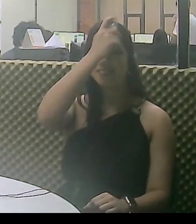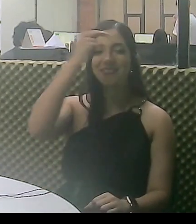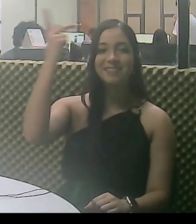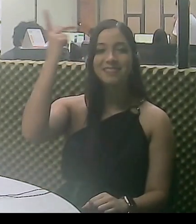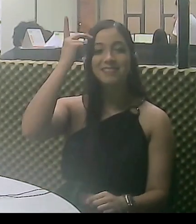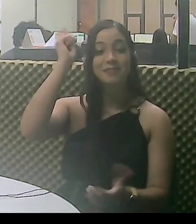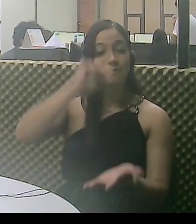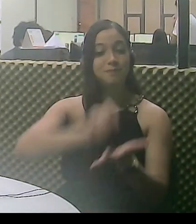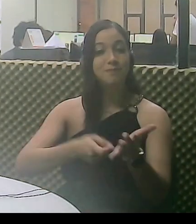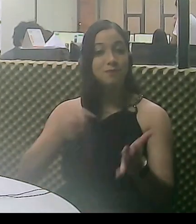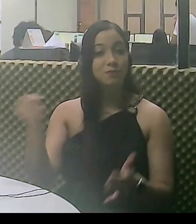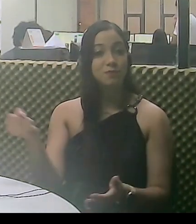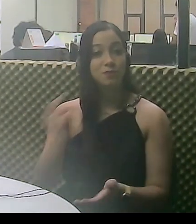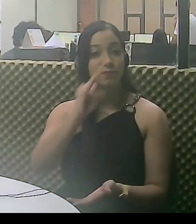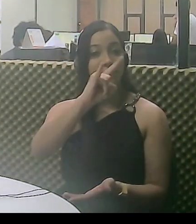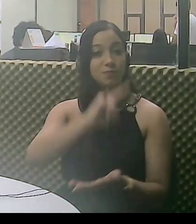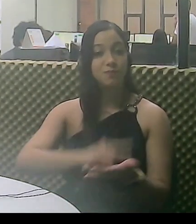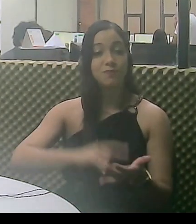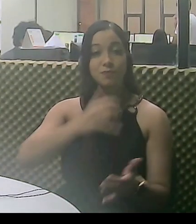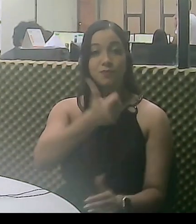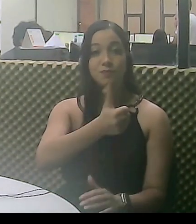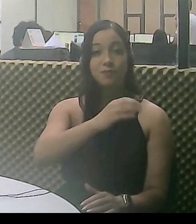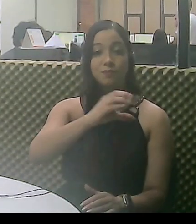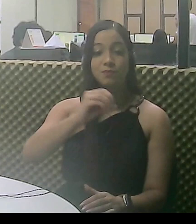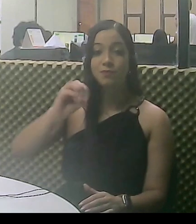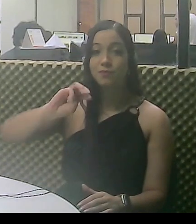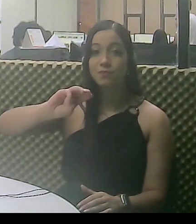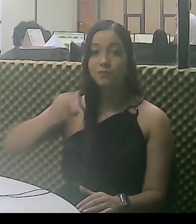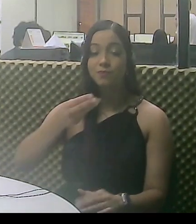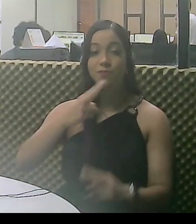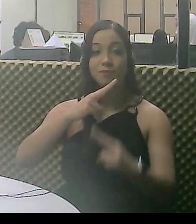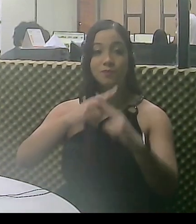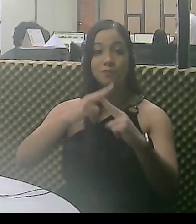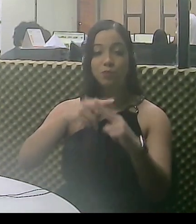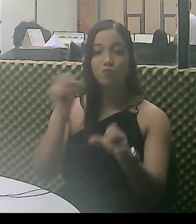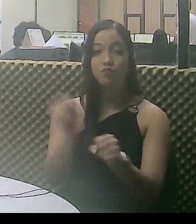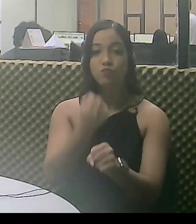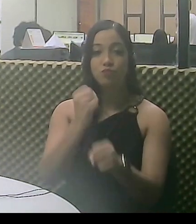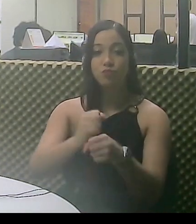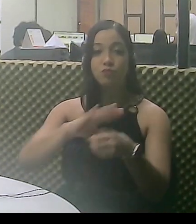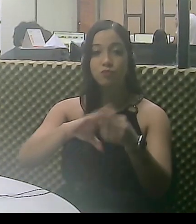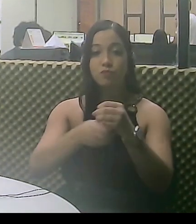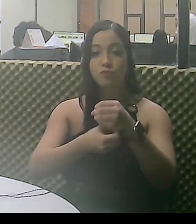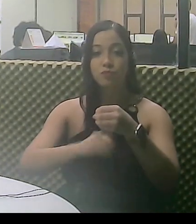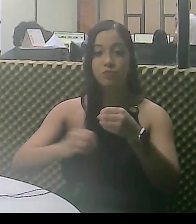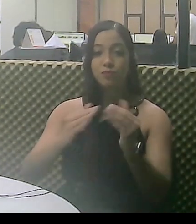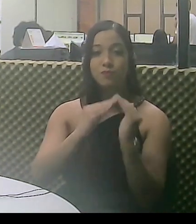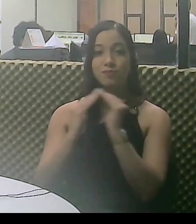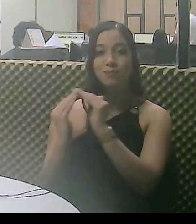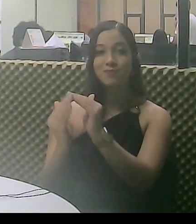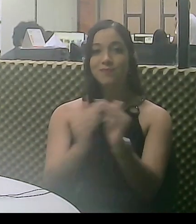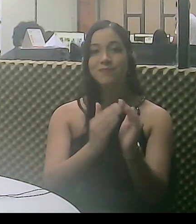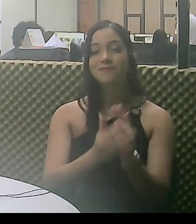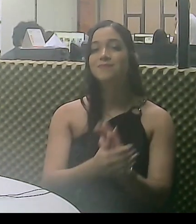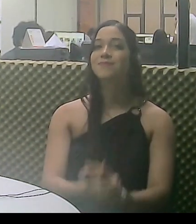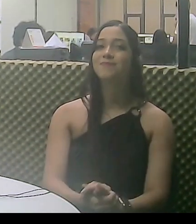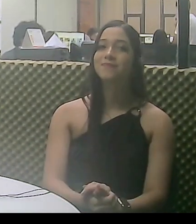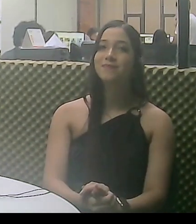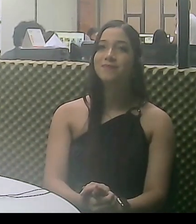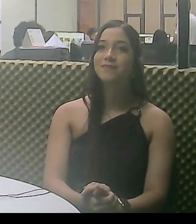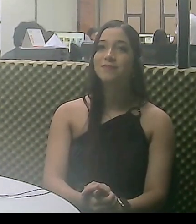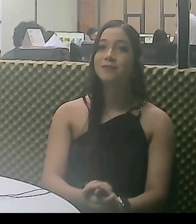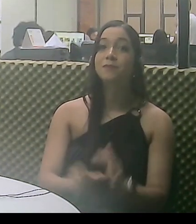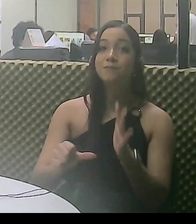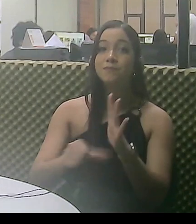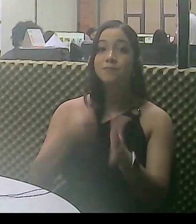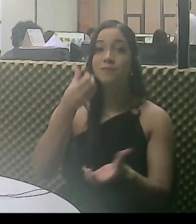Prefeitura assina novo contrato de 100 milhões junto à Caixa para mais obras de saneamento nos bairros.